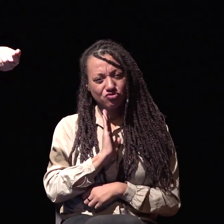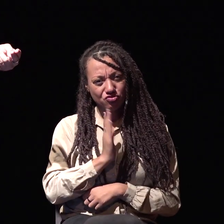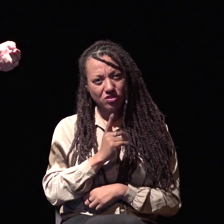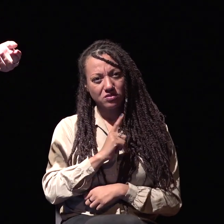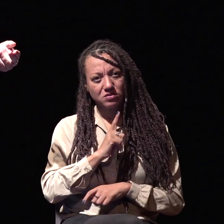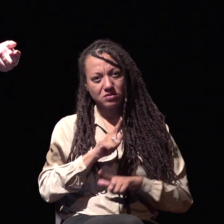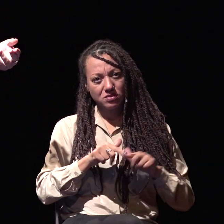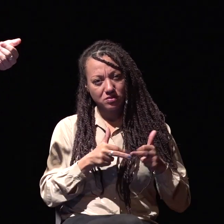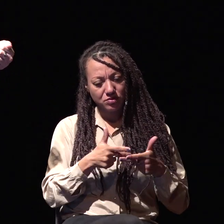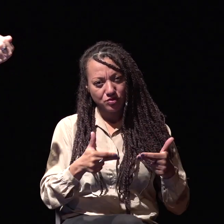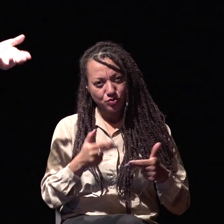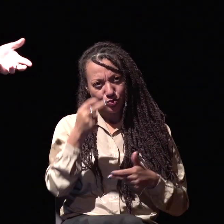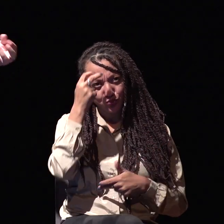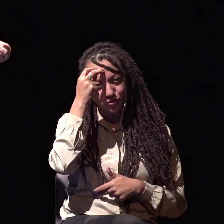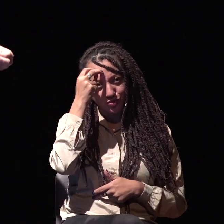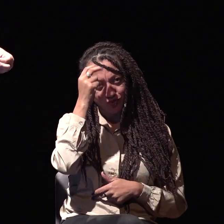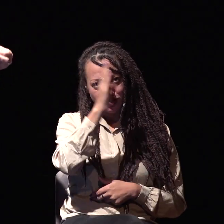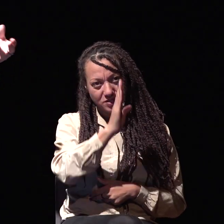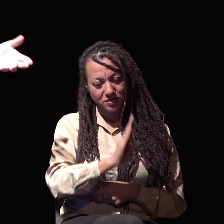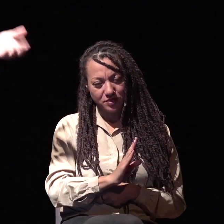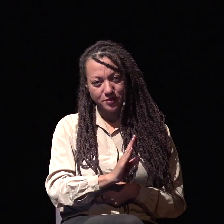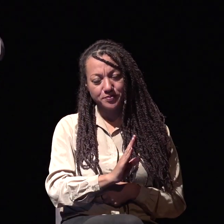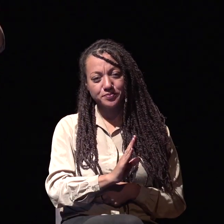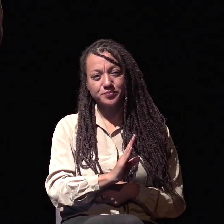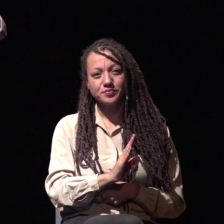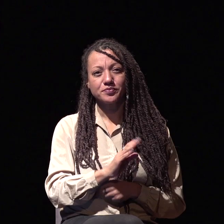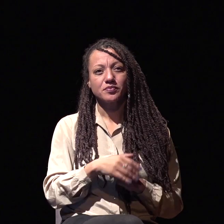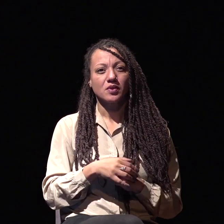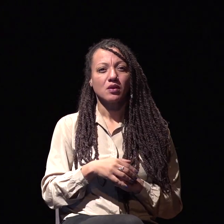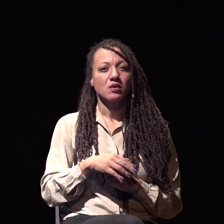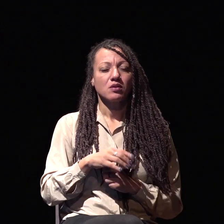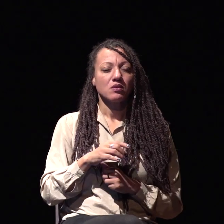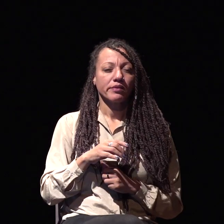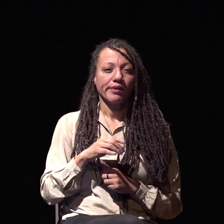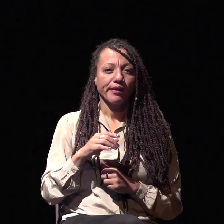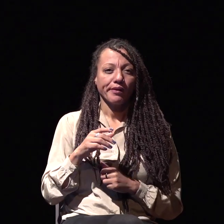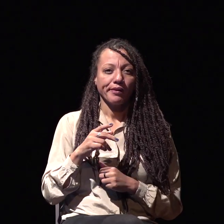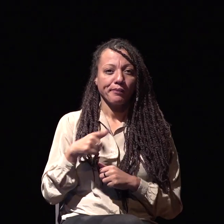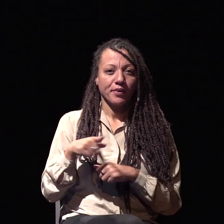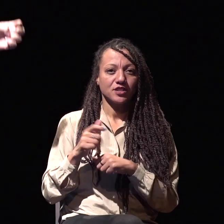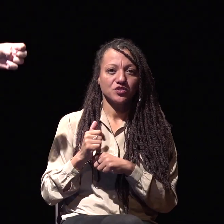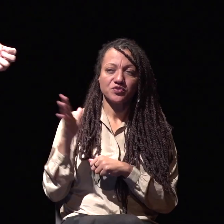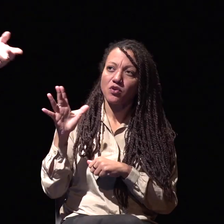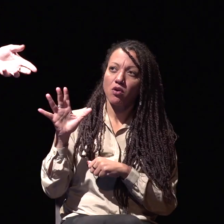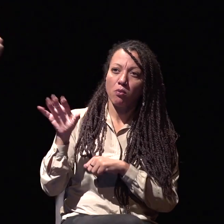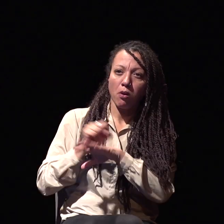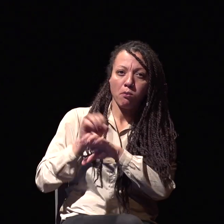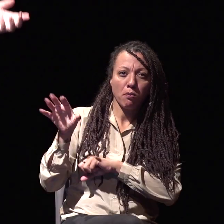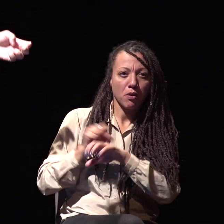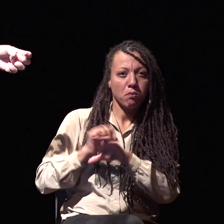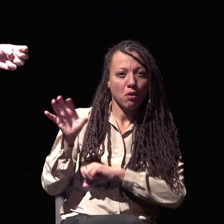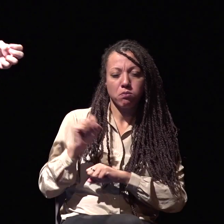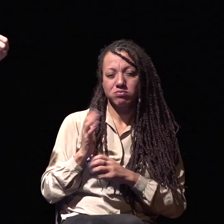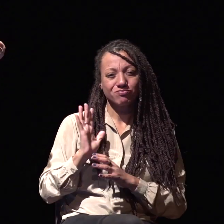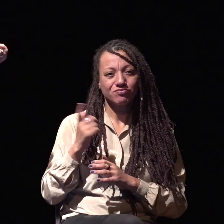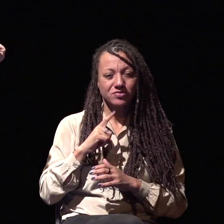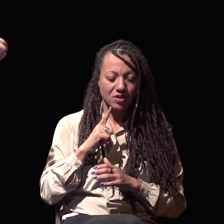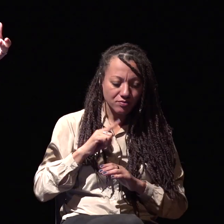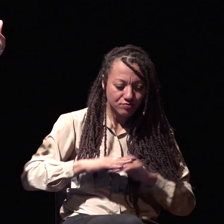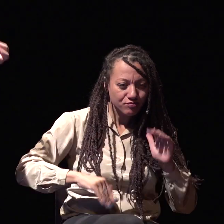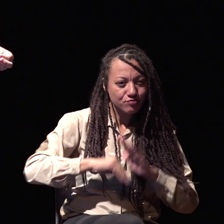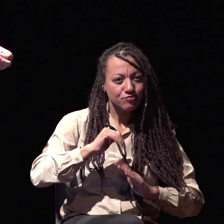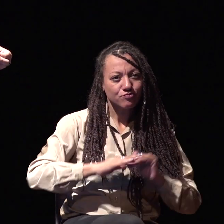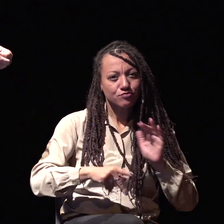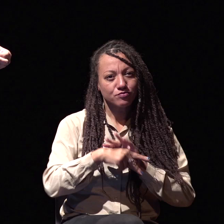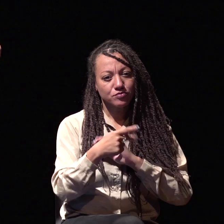vinculados à cultura material brasileira e não apenas coisas importadas ou coisas que nos fossem, digamos assim, impostas por outros canais. O